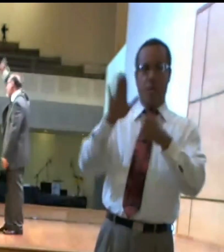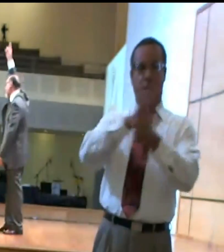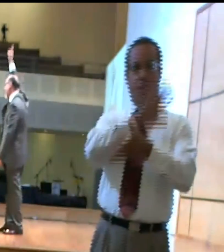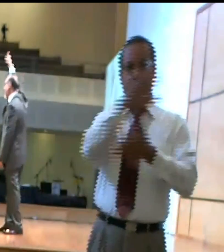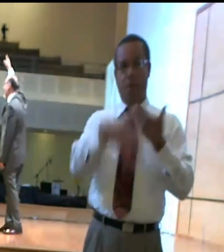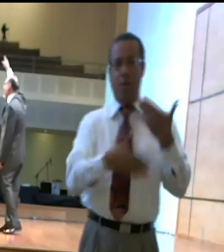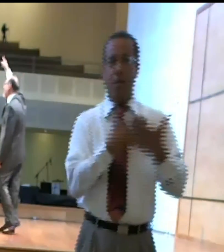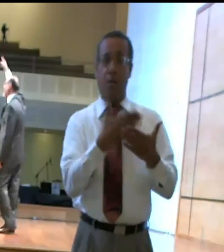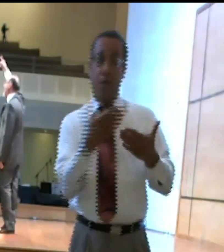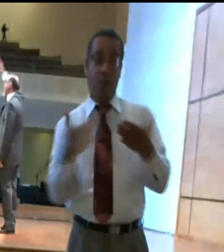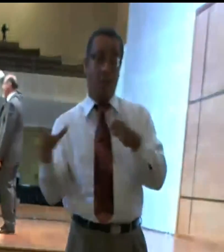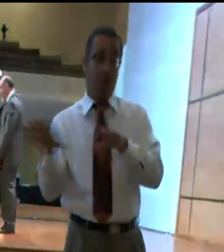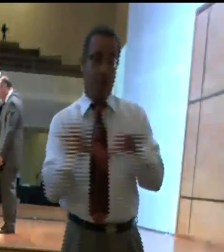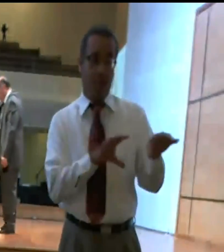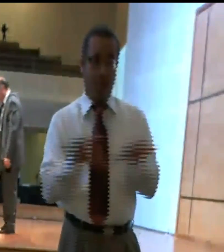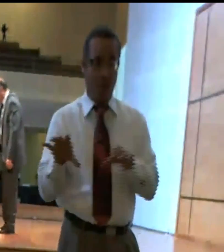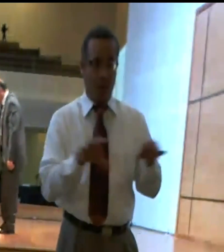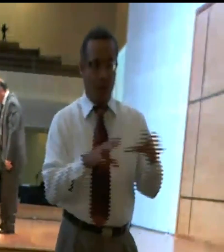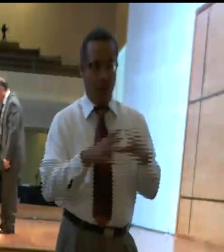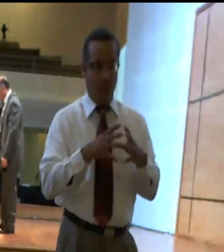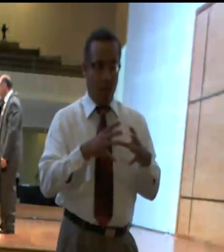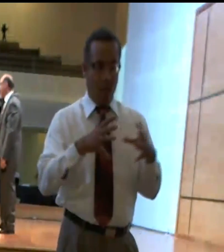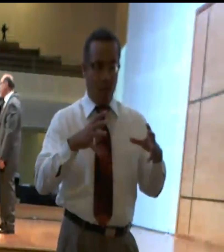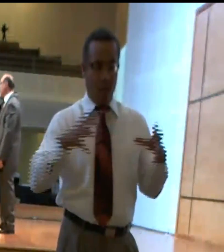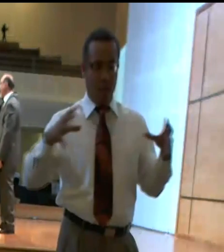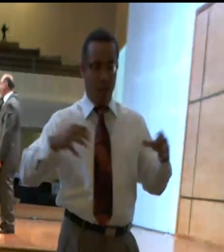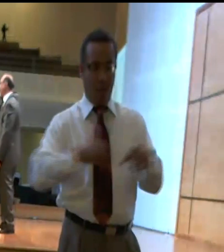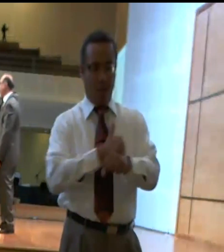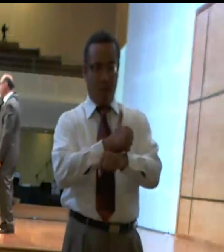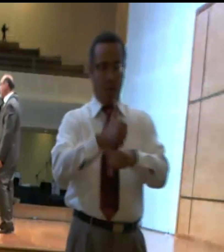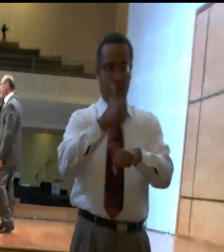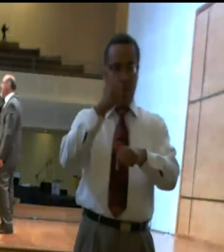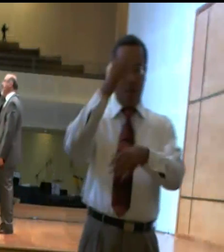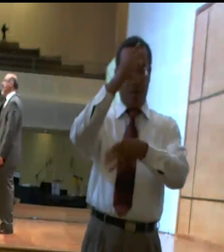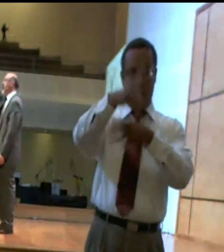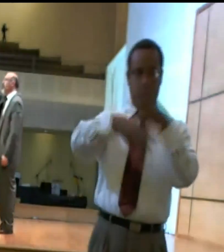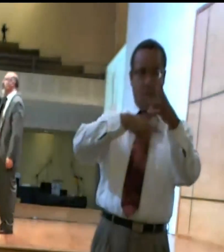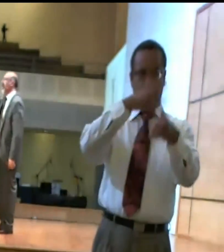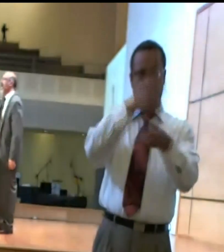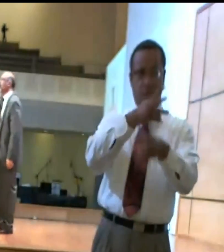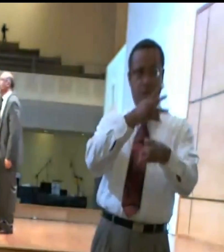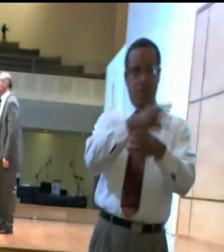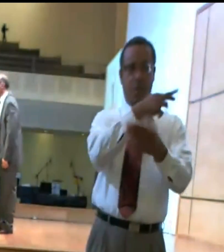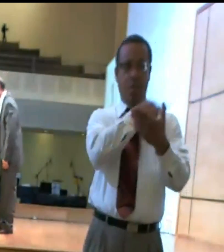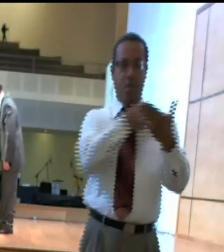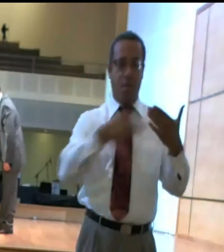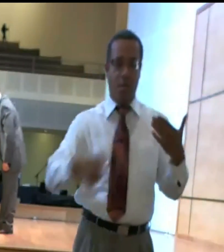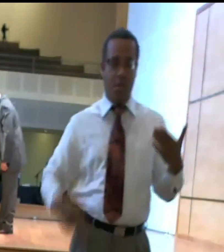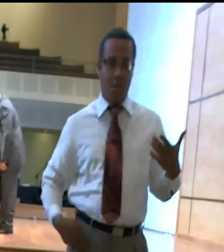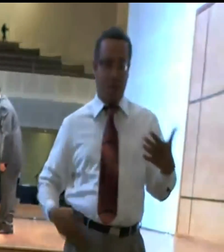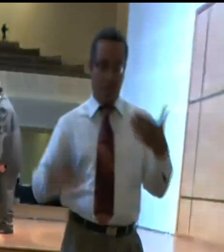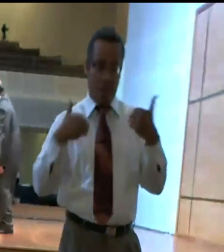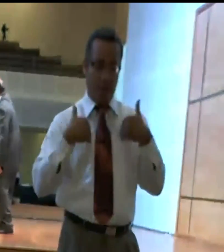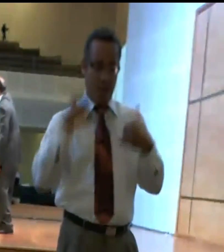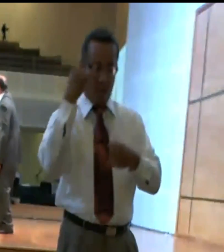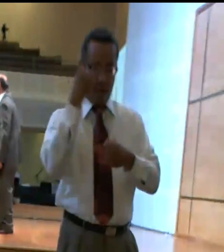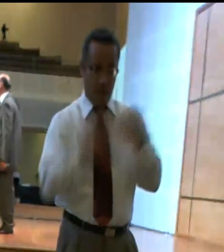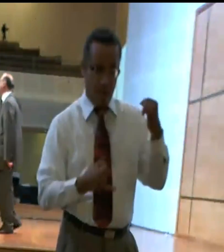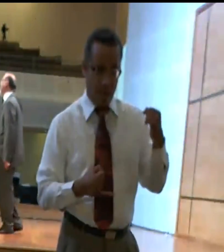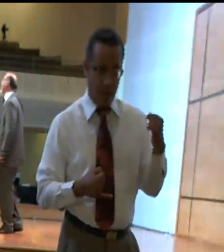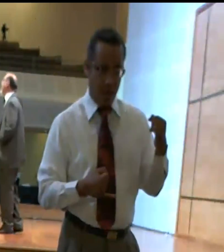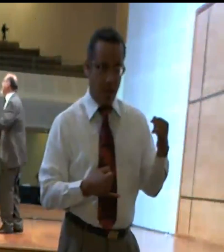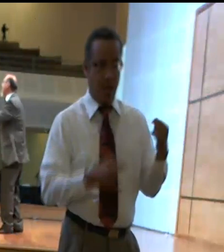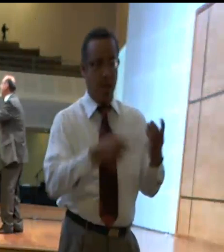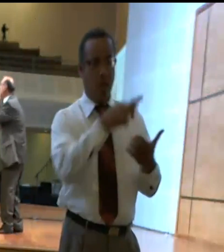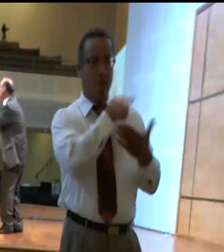todas las cosas que Él ha creado, incluyendo a los soberanos de este mundo, y cuyo reino no tendrá fin.